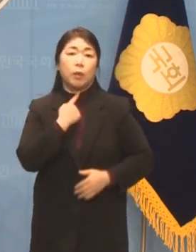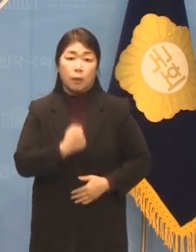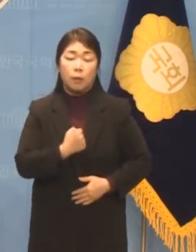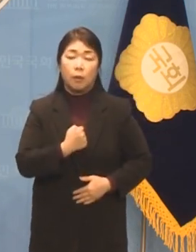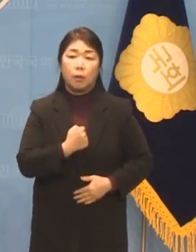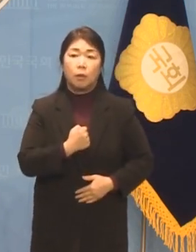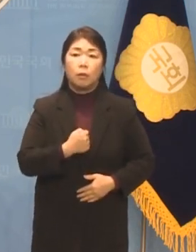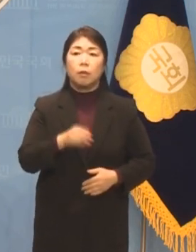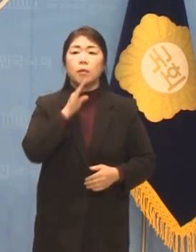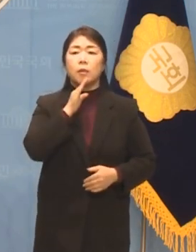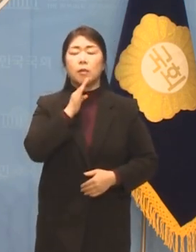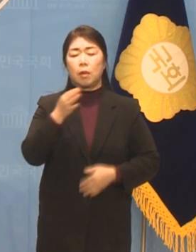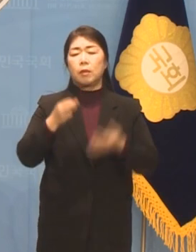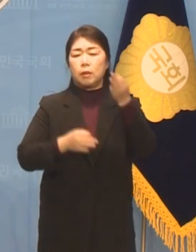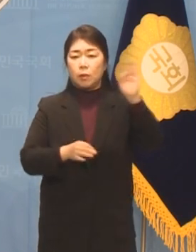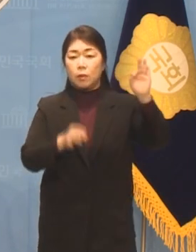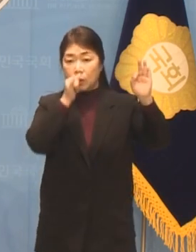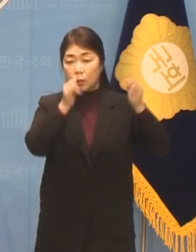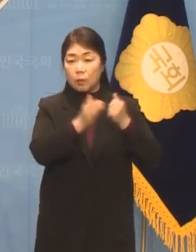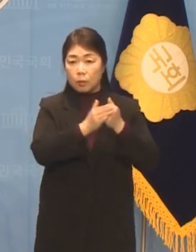것을 사실상 인정하면서